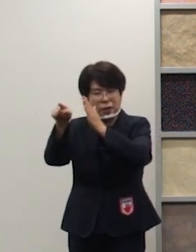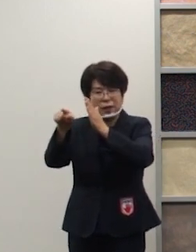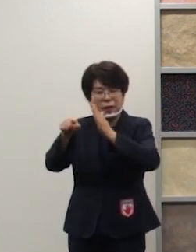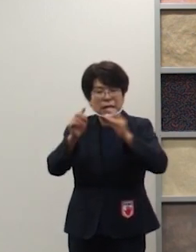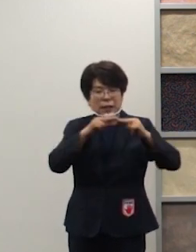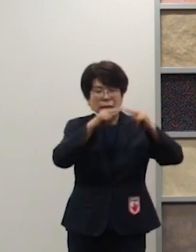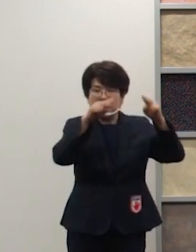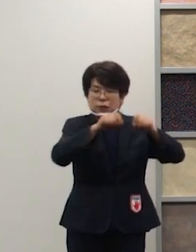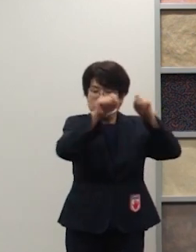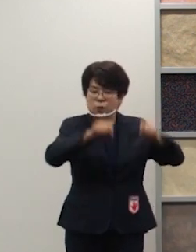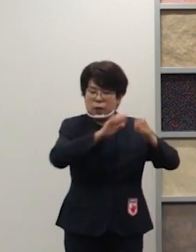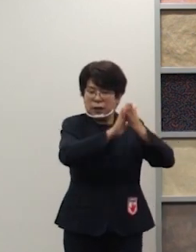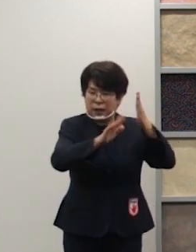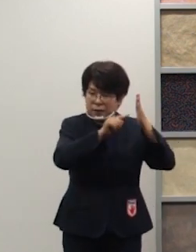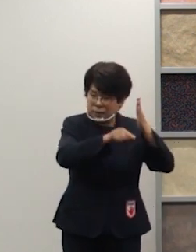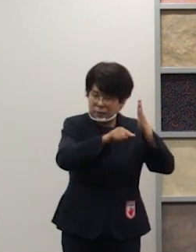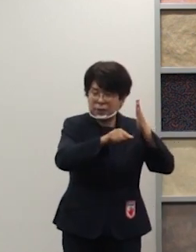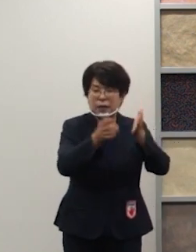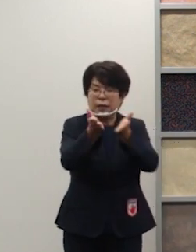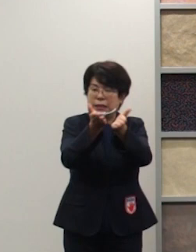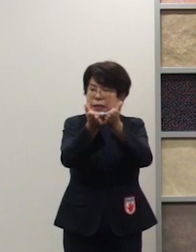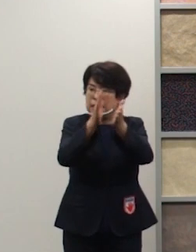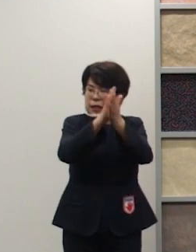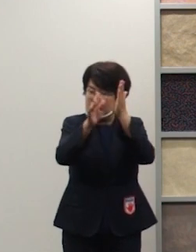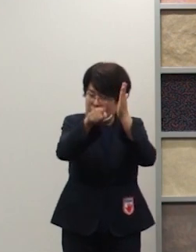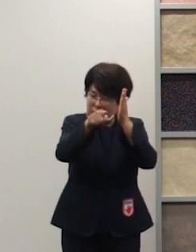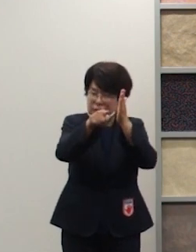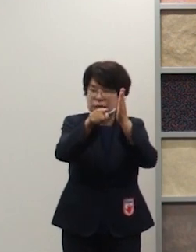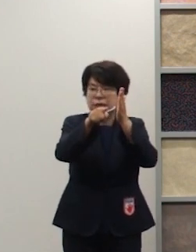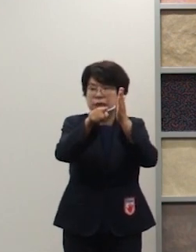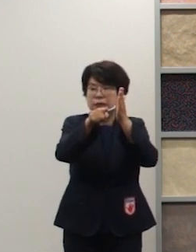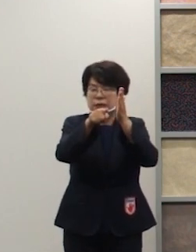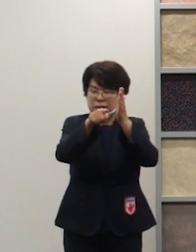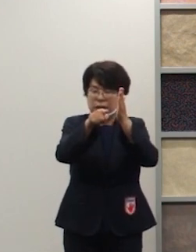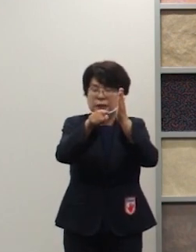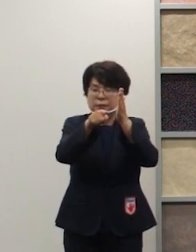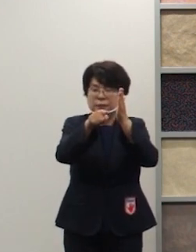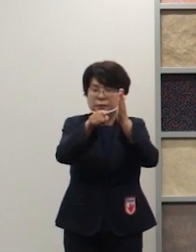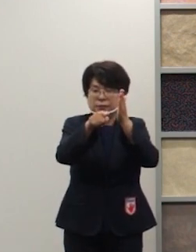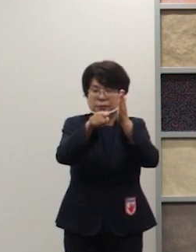静岡県、新潟県、他県 の、